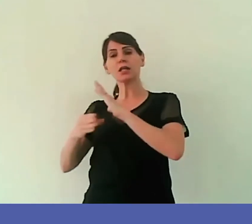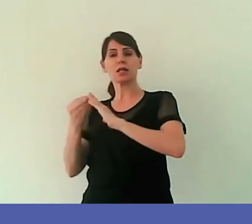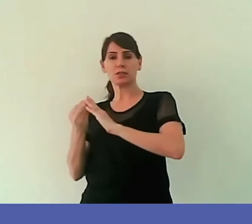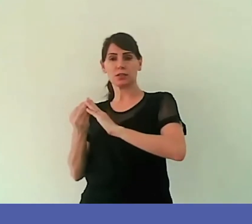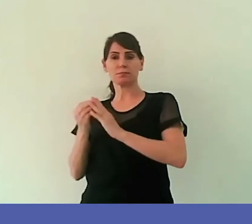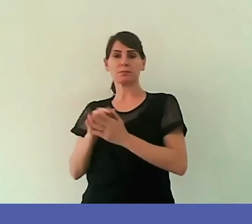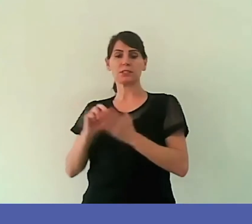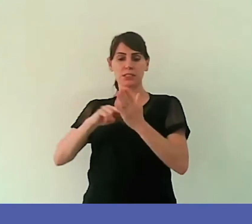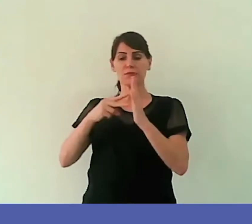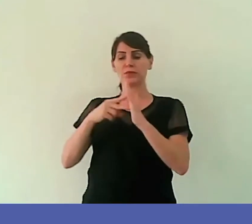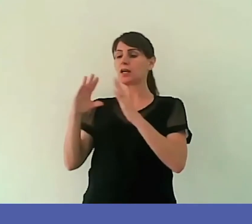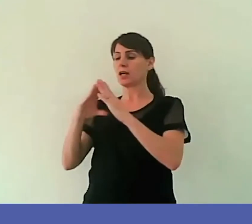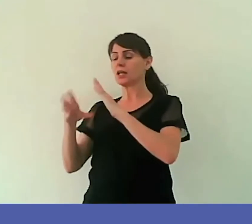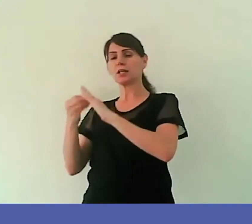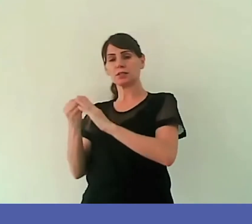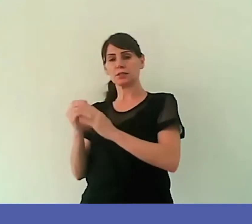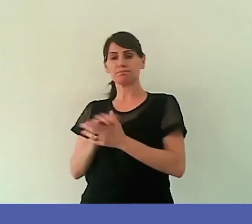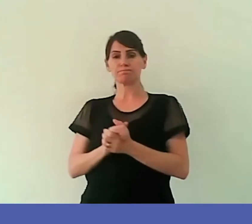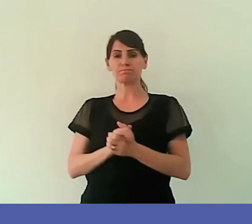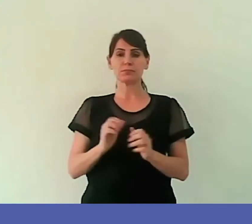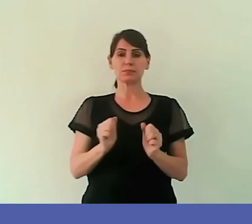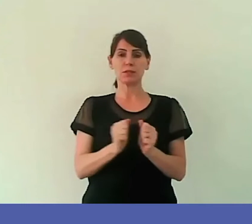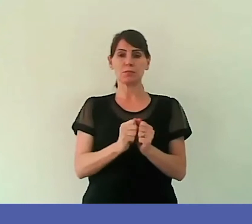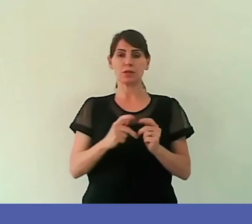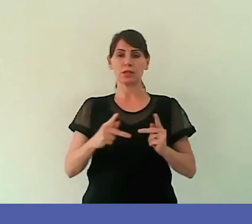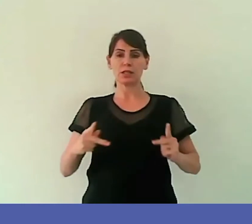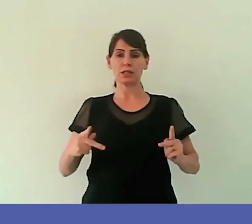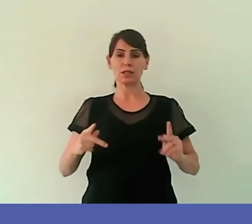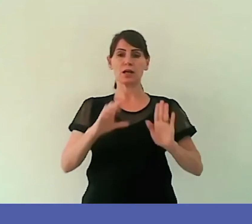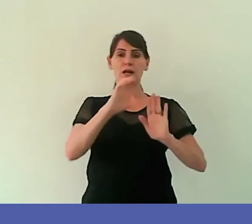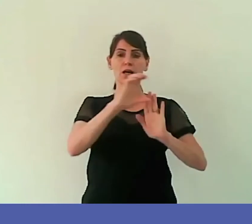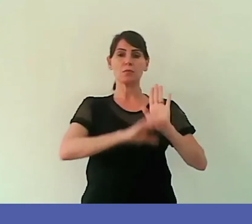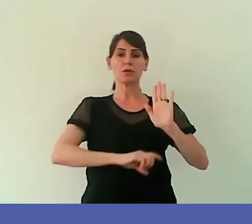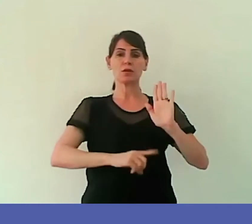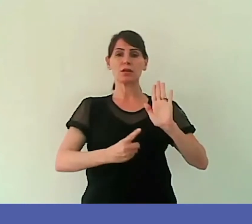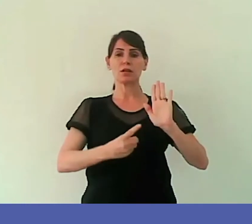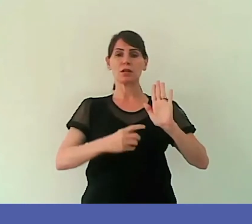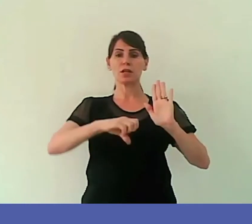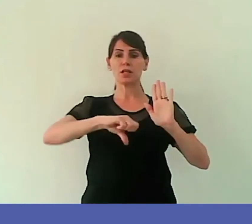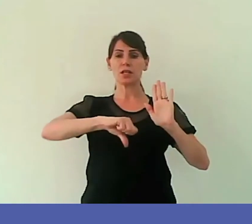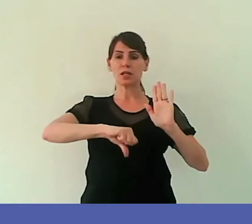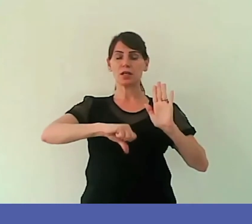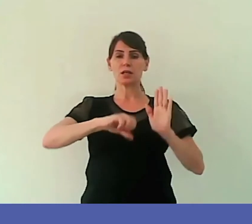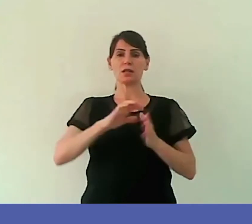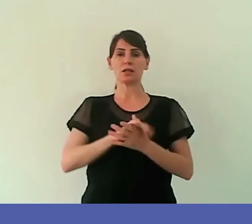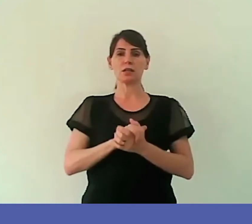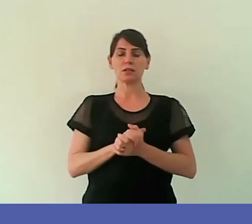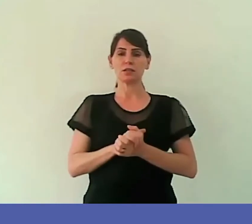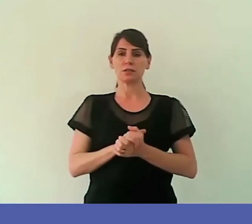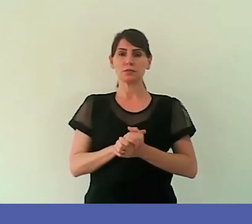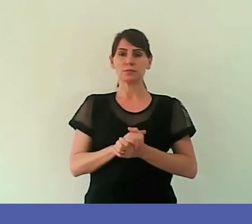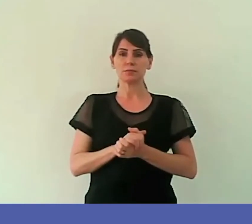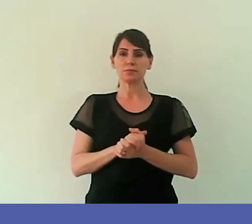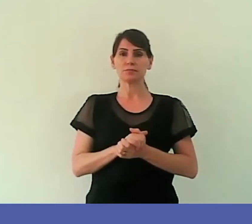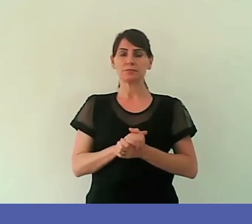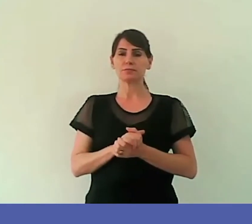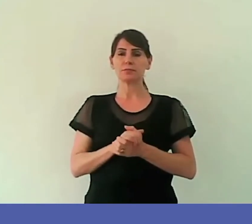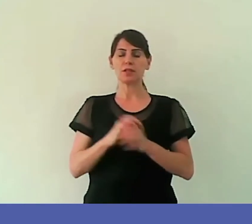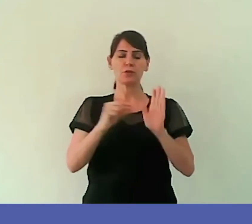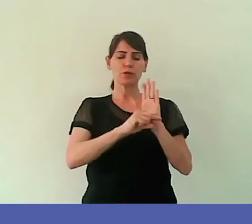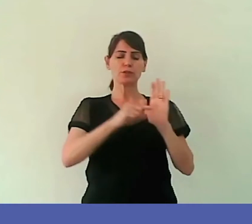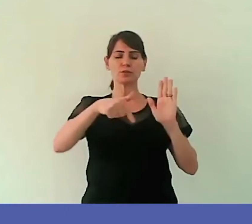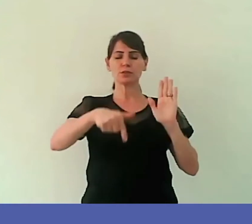para Apocalipse 19, que nós lemos hoje de manhã, né? Apocalipse 19, versículos 7 a